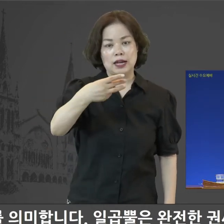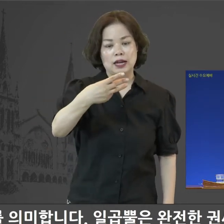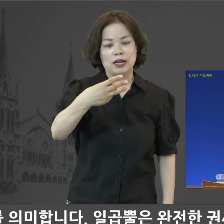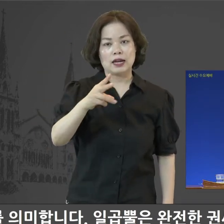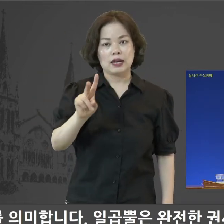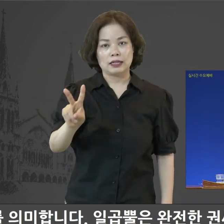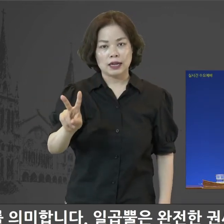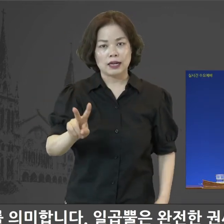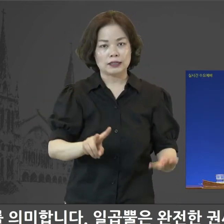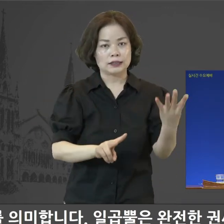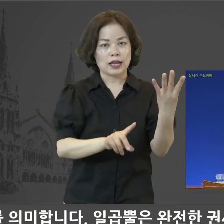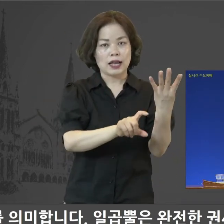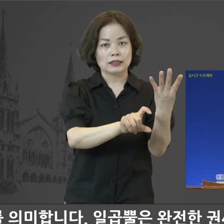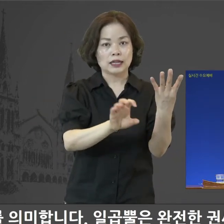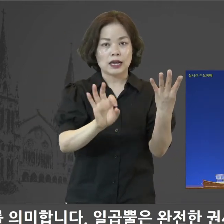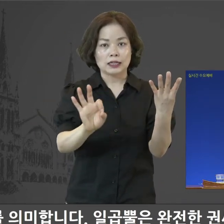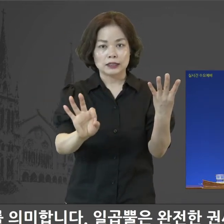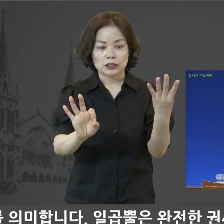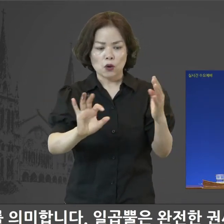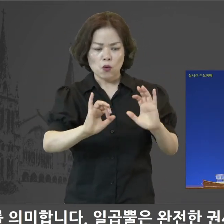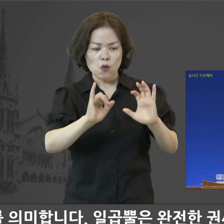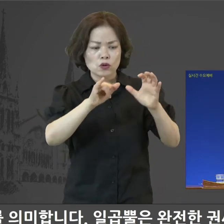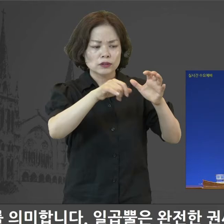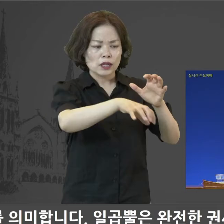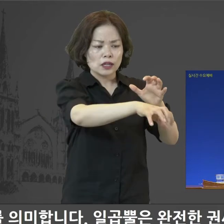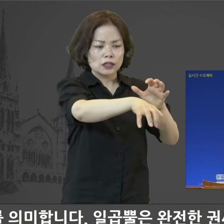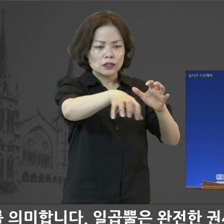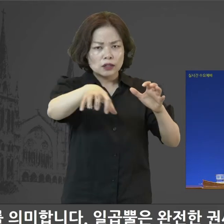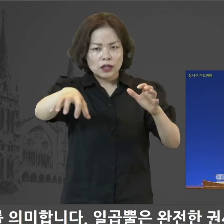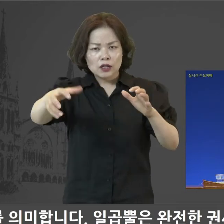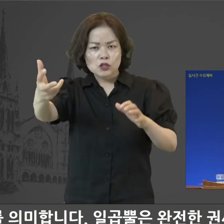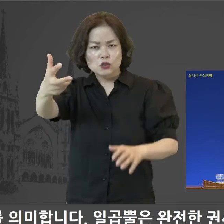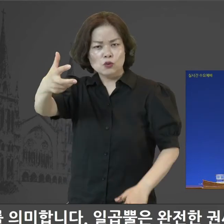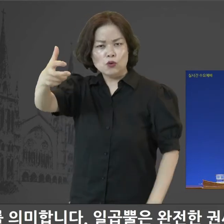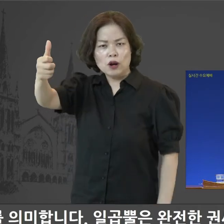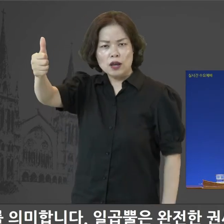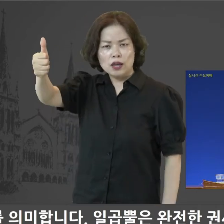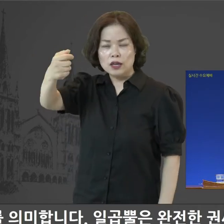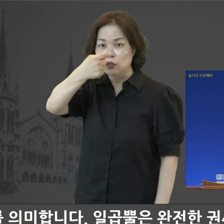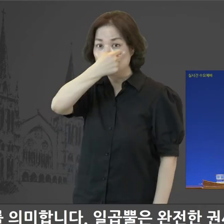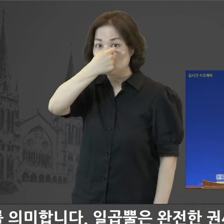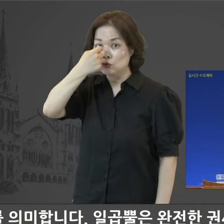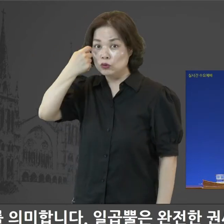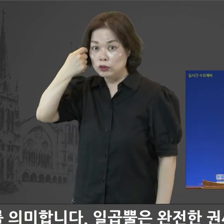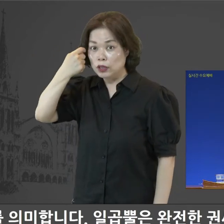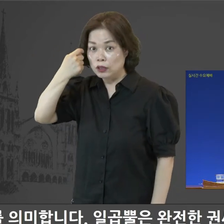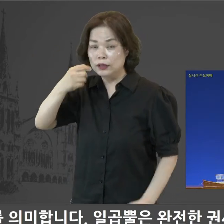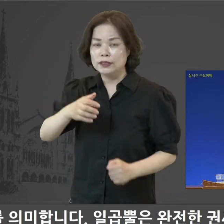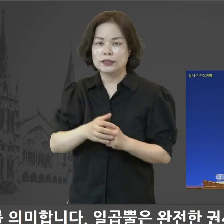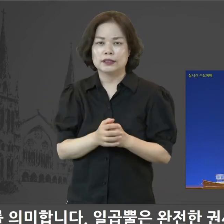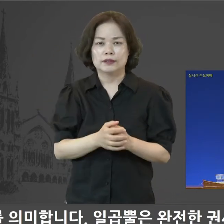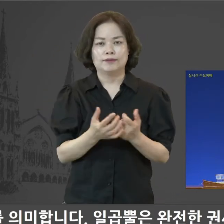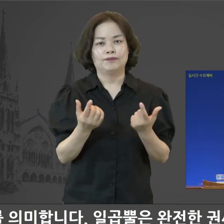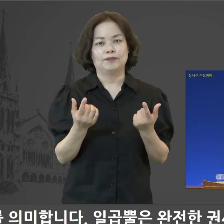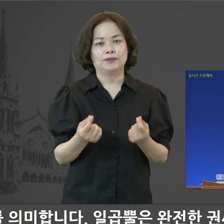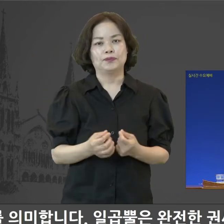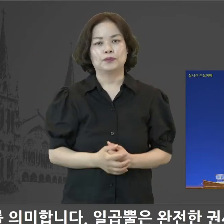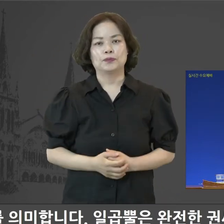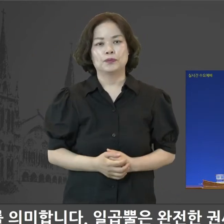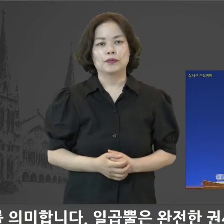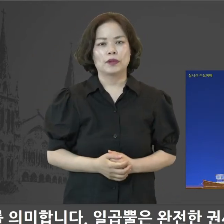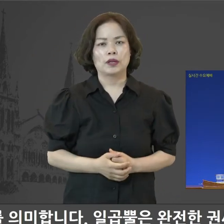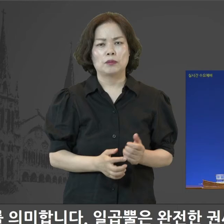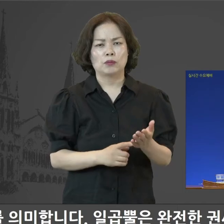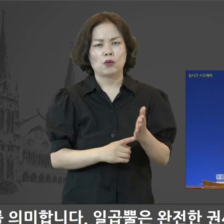보시면은 온 세상에 두루다니는 여호와의 눈이라는 표현하고 일치합니다.